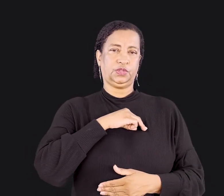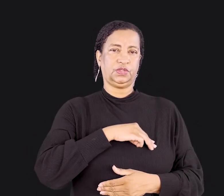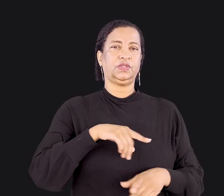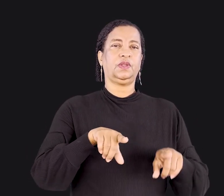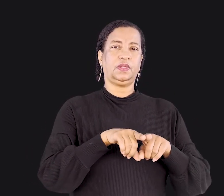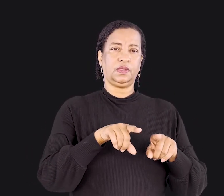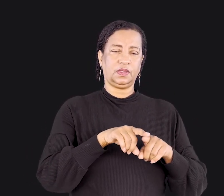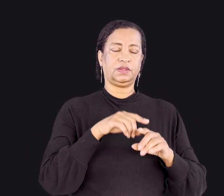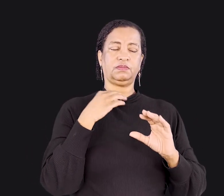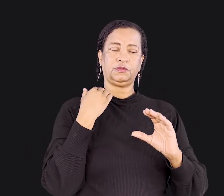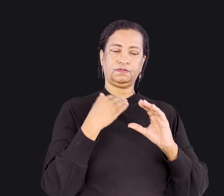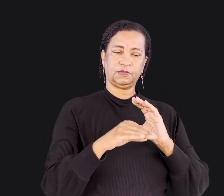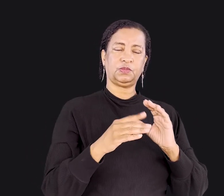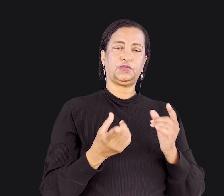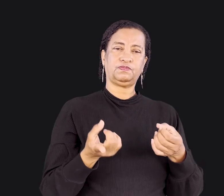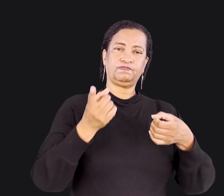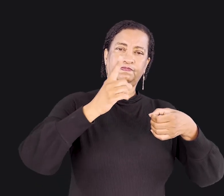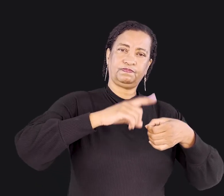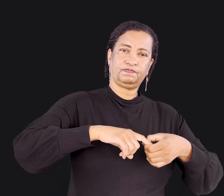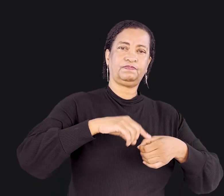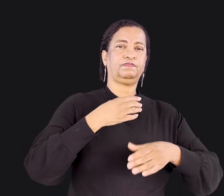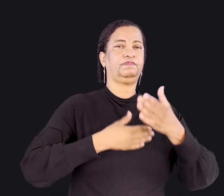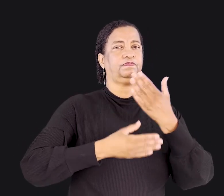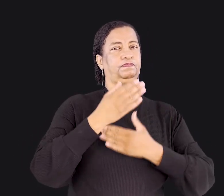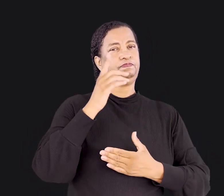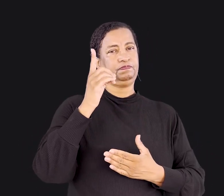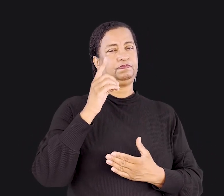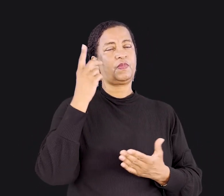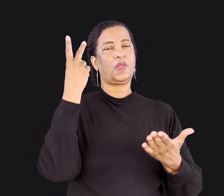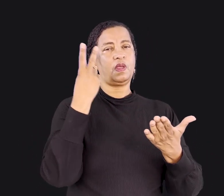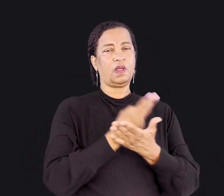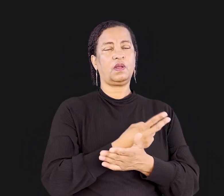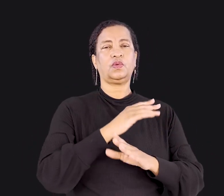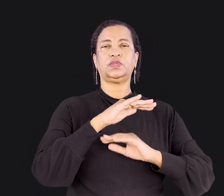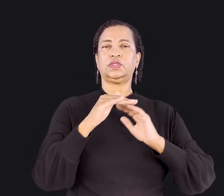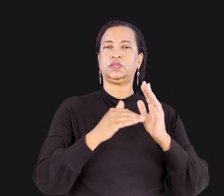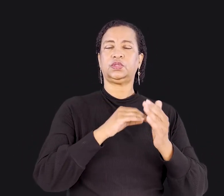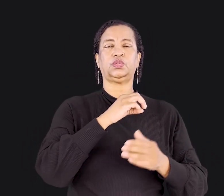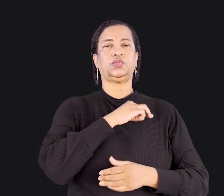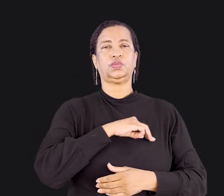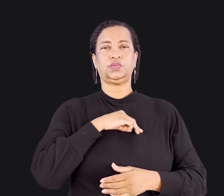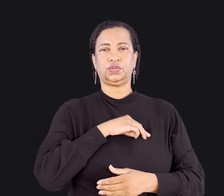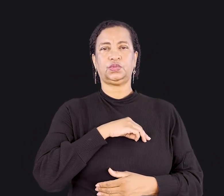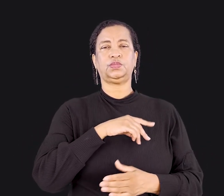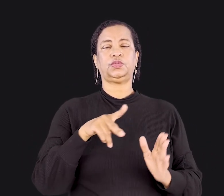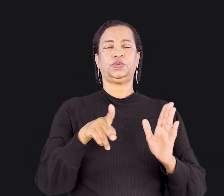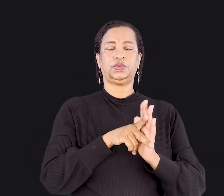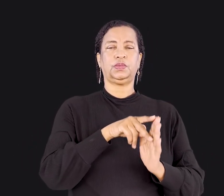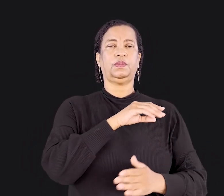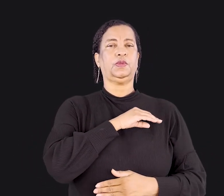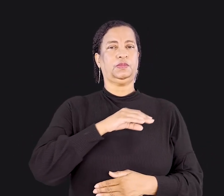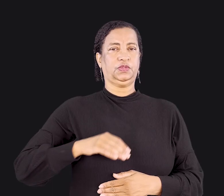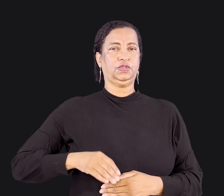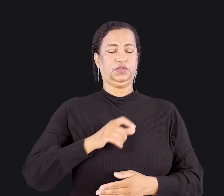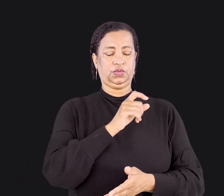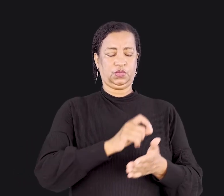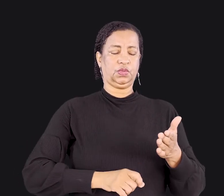uma mensagem de reconciliação. Isso acontece com todos os ministros de Cristo. No capítulo 5,